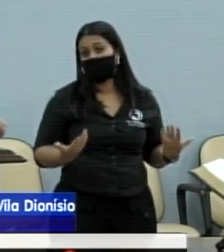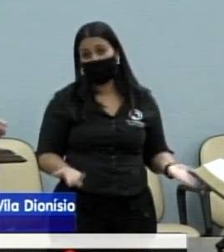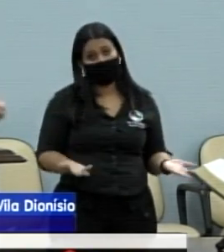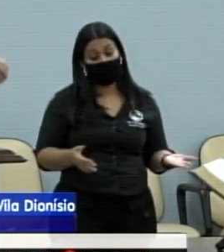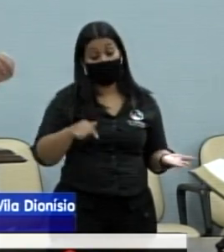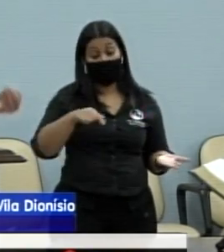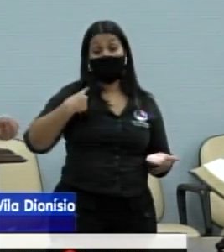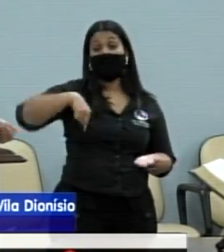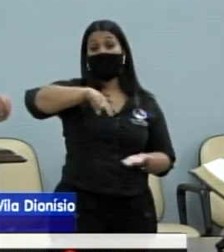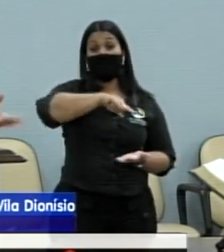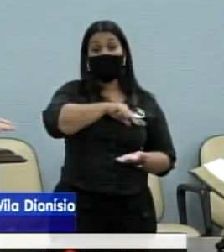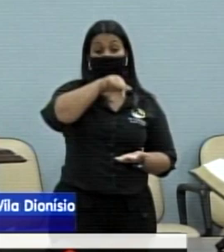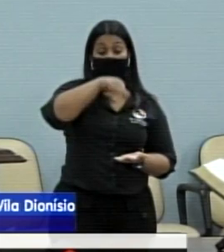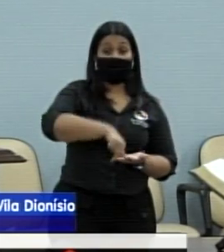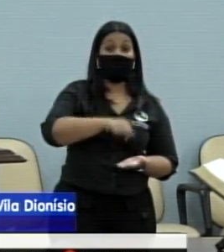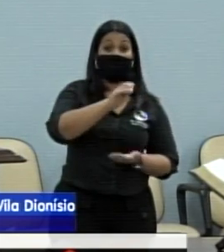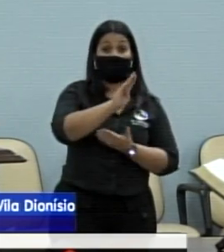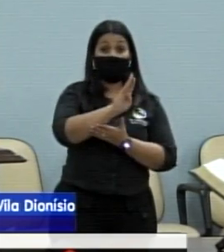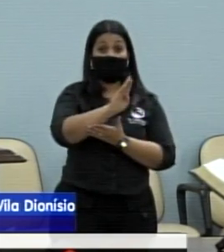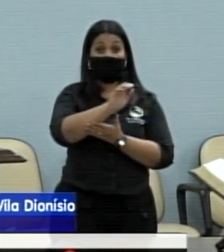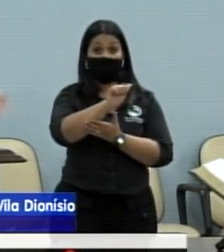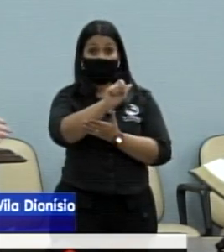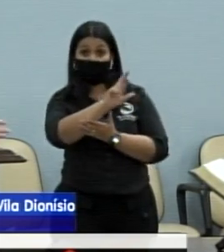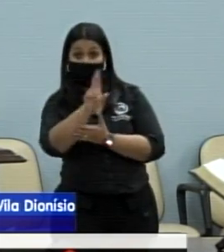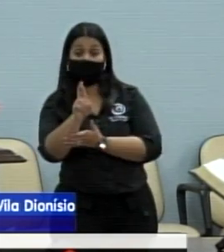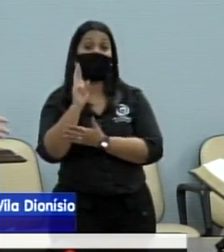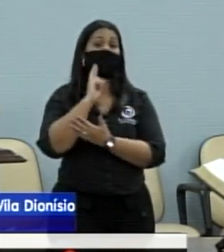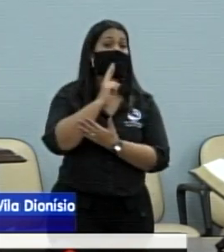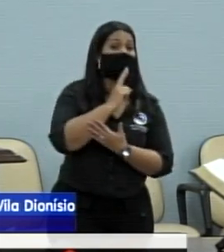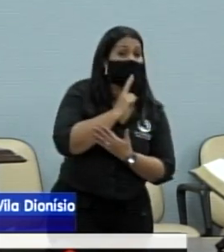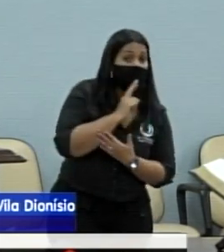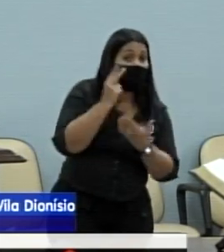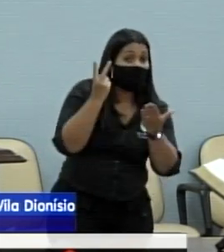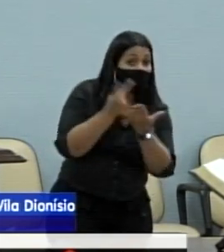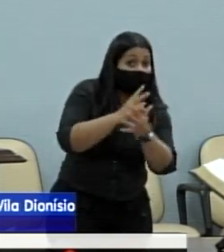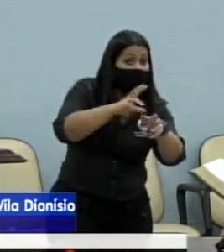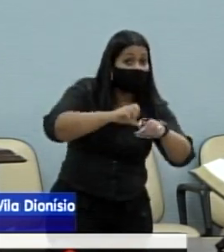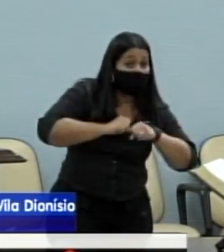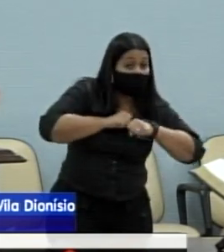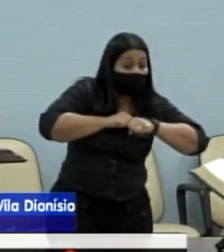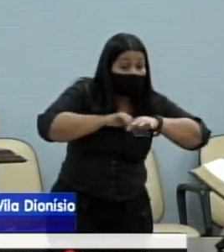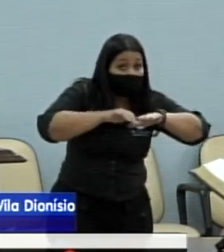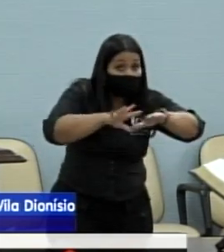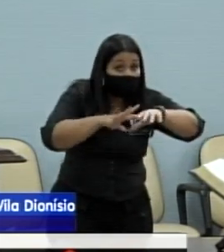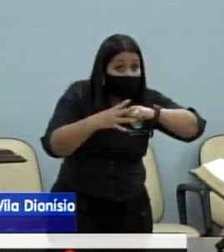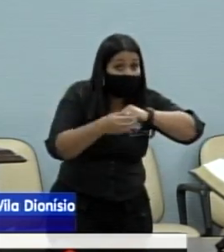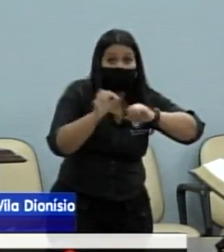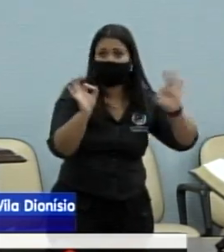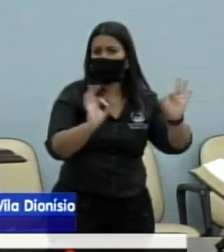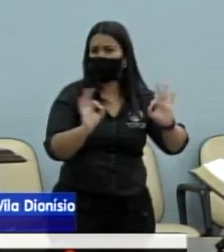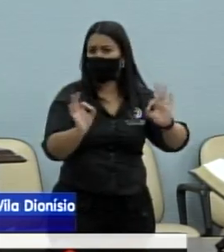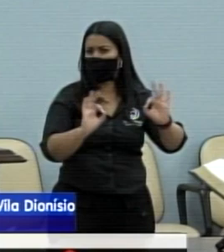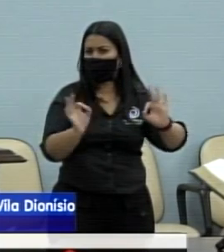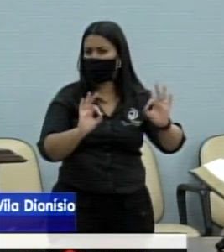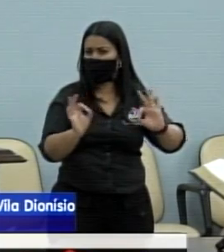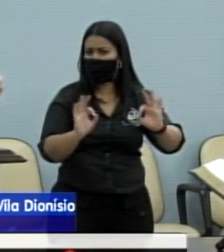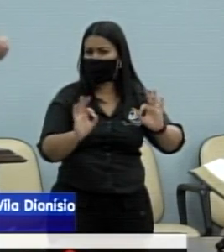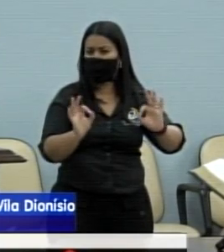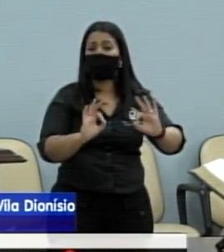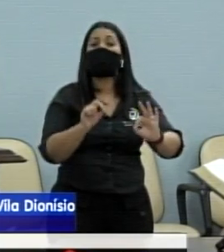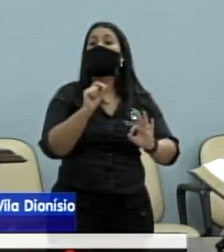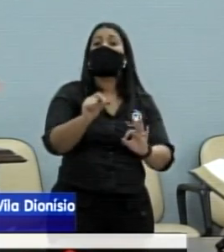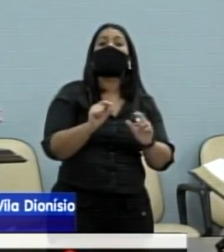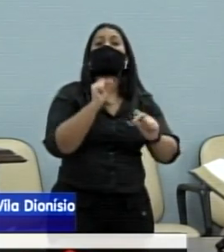são os bares e restaurantes que estão causando essas mortes e essa contaminação. É óbvio que isso está sendo causado